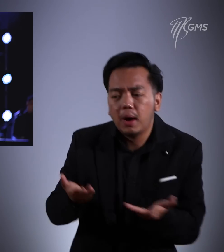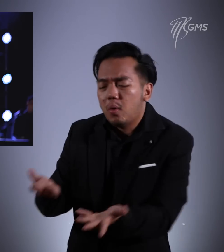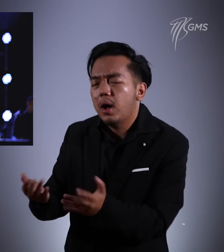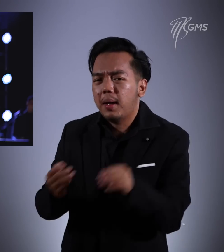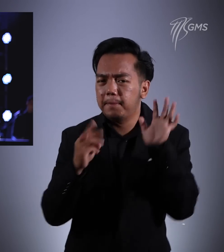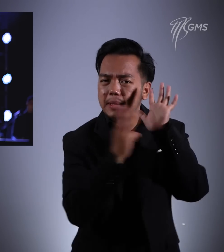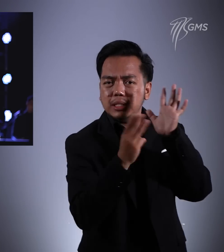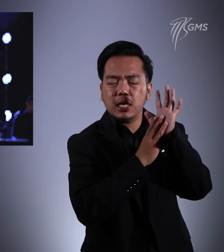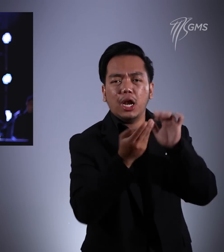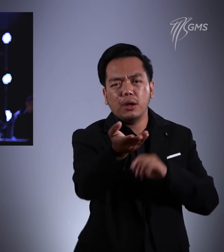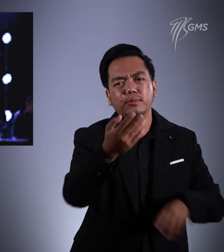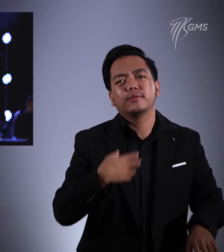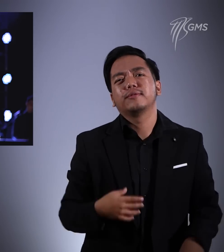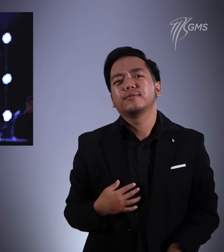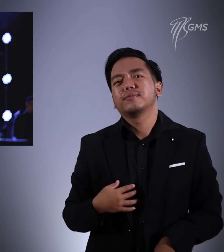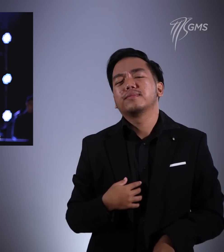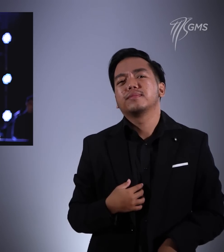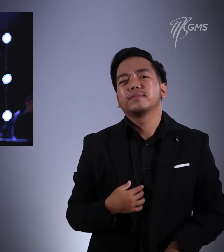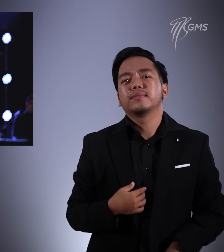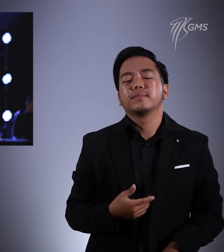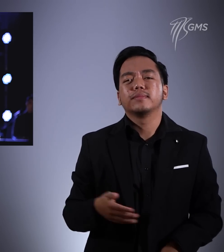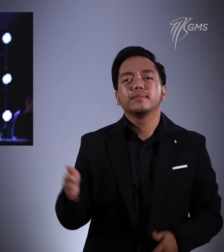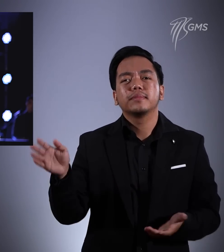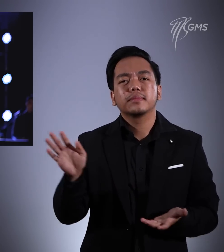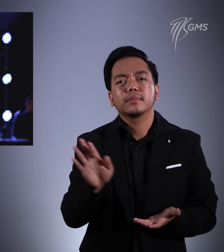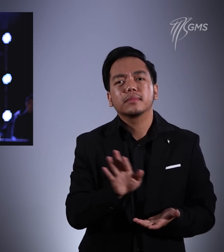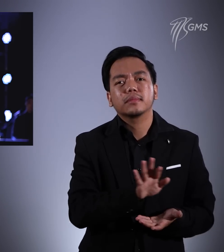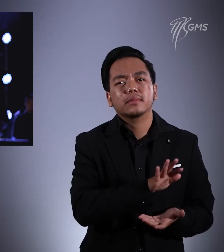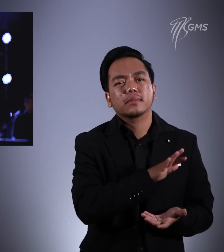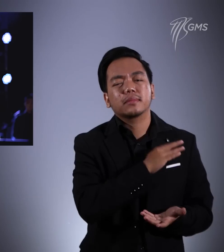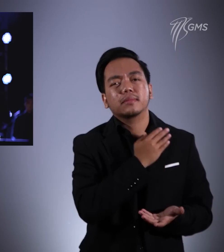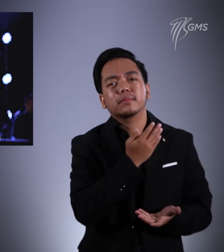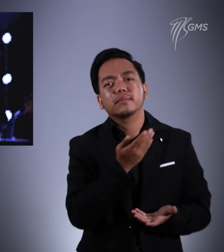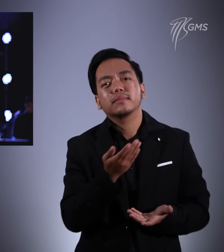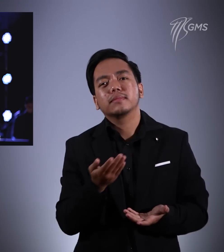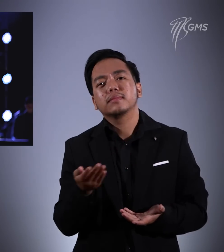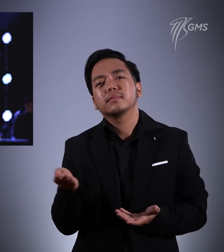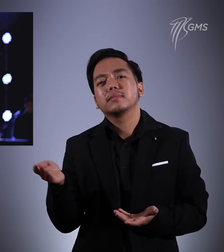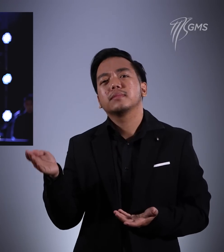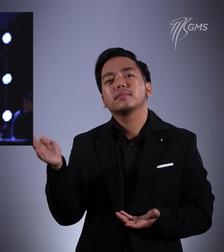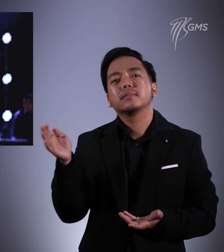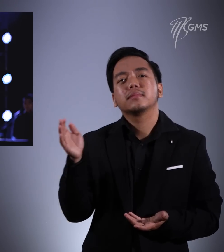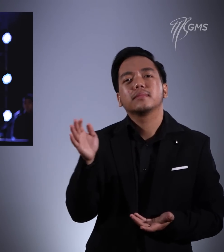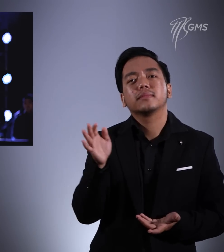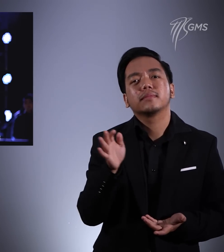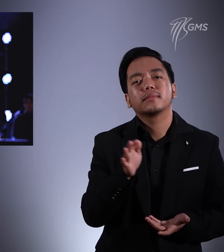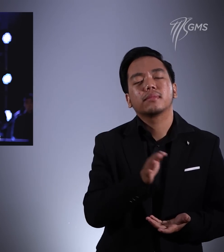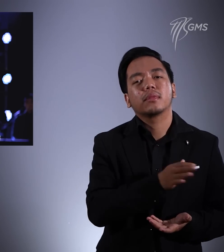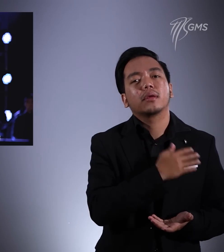Kita berbahasa roh pelan-pelan ya. PAW. Irama kabayasan nama. Irabaya sana nama yase.